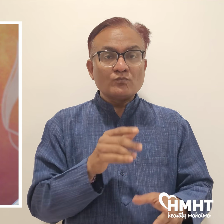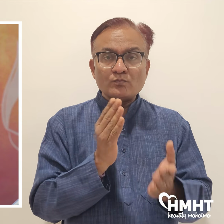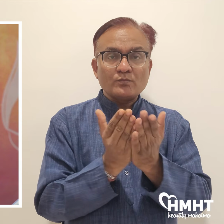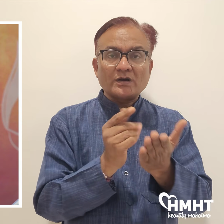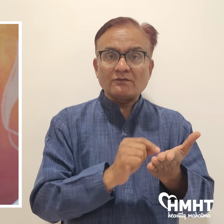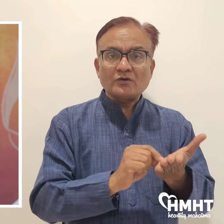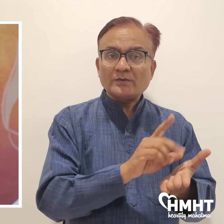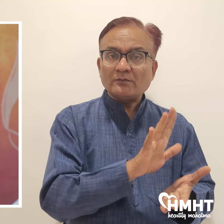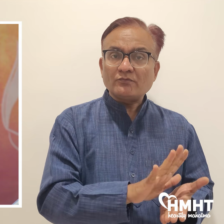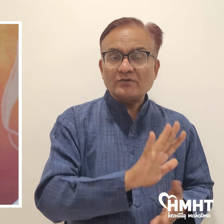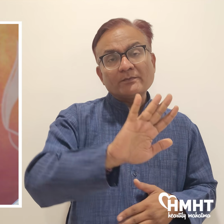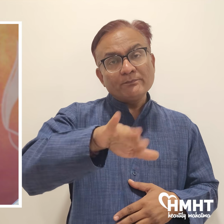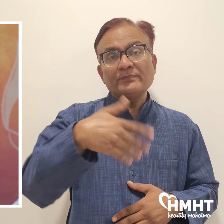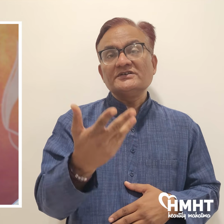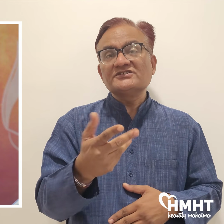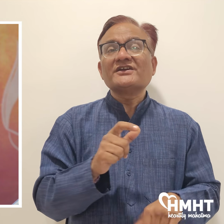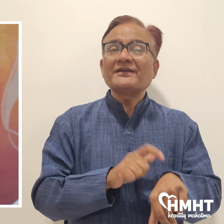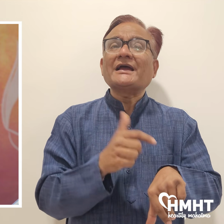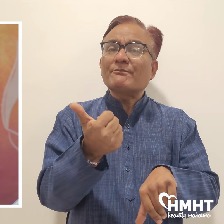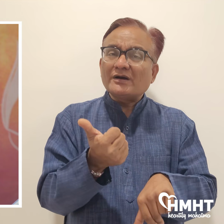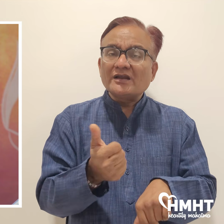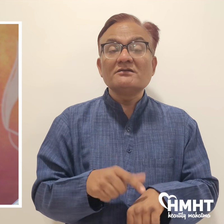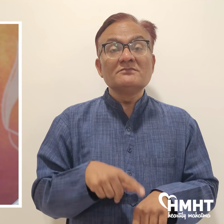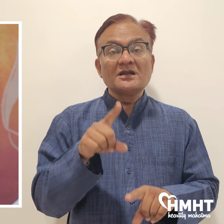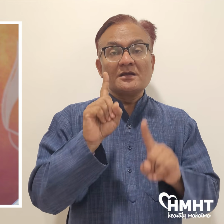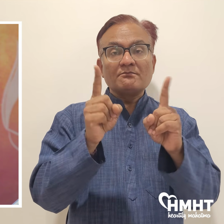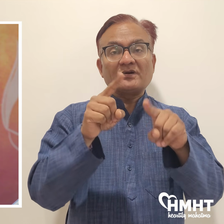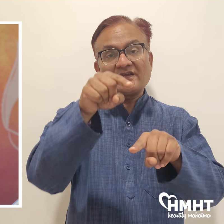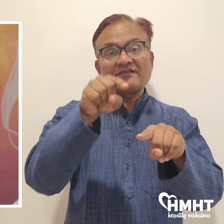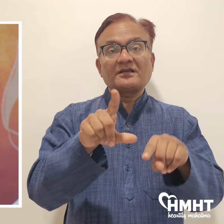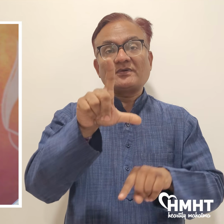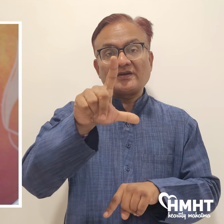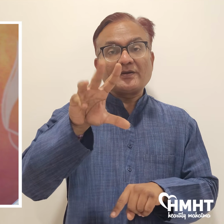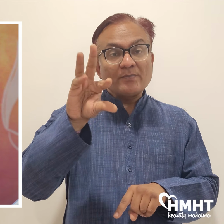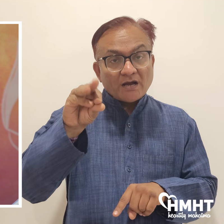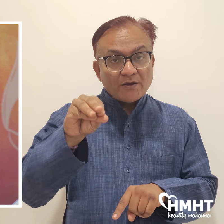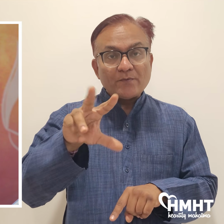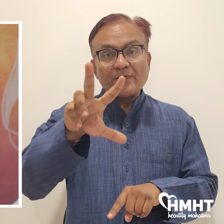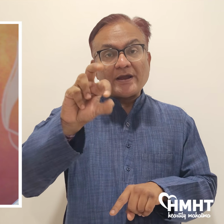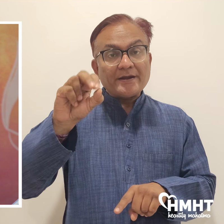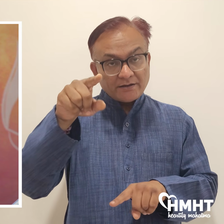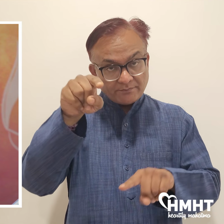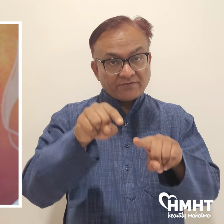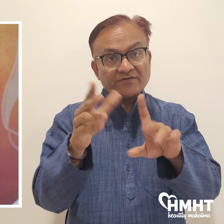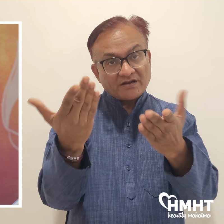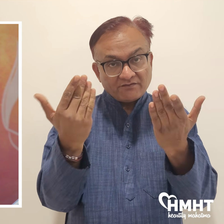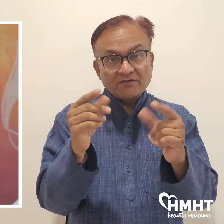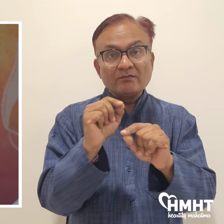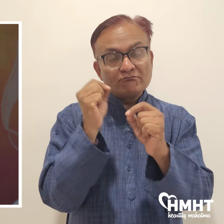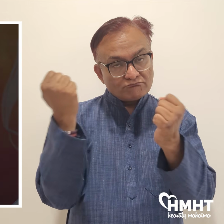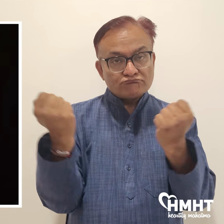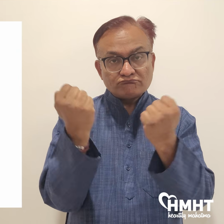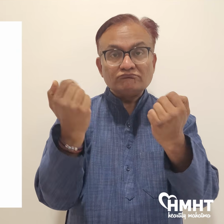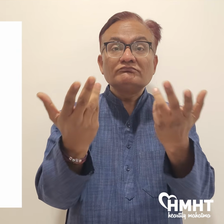કરીશ, ત્રીજું 1 કલાક. પરીક્ષામાં 85%, 90% આવે એટલું મારે પૂરું કરવું છે.